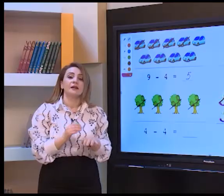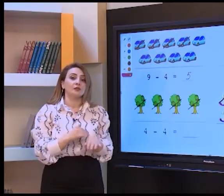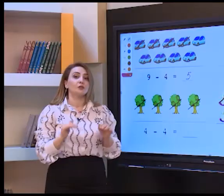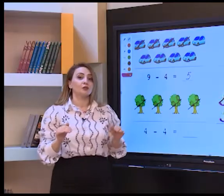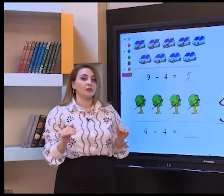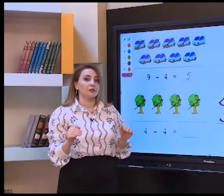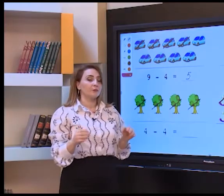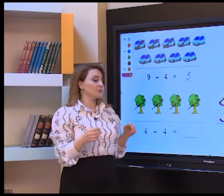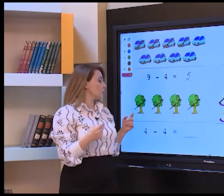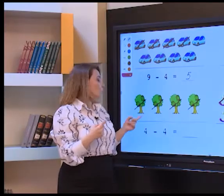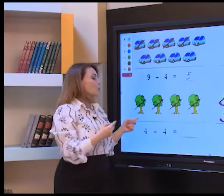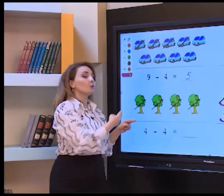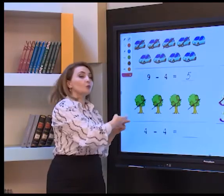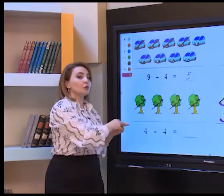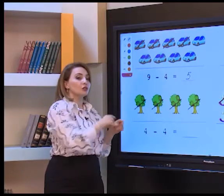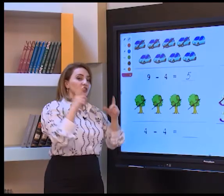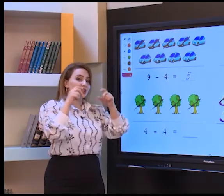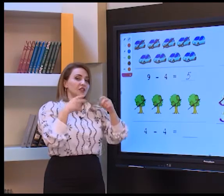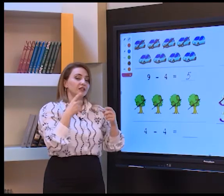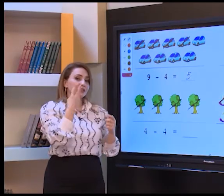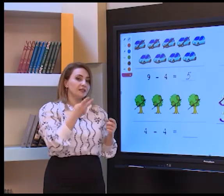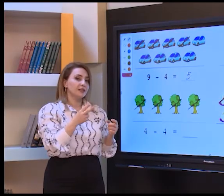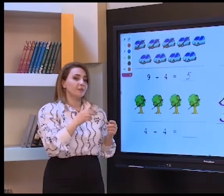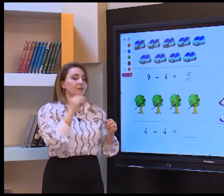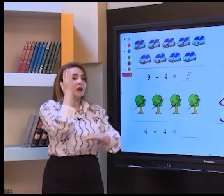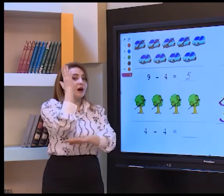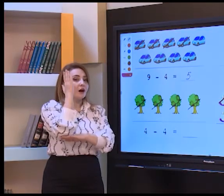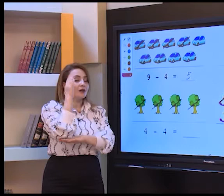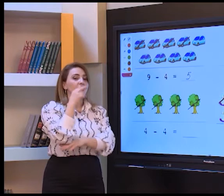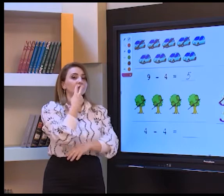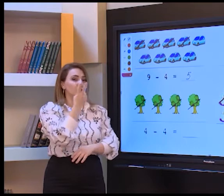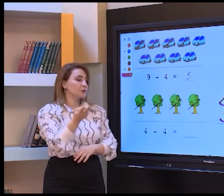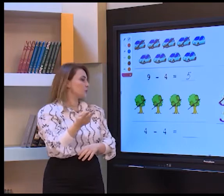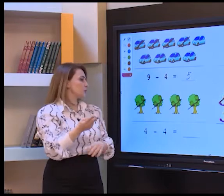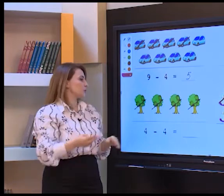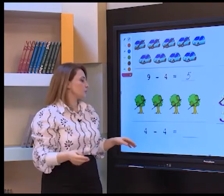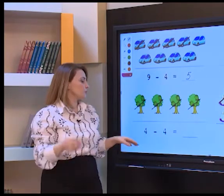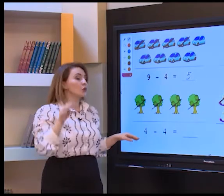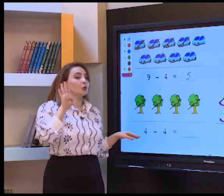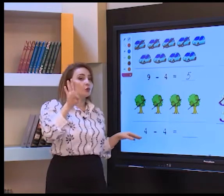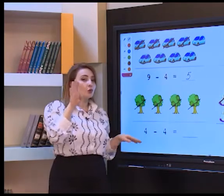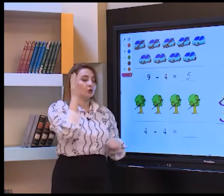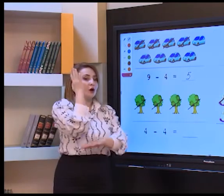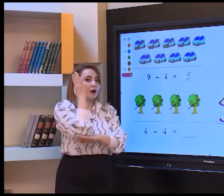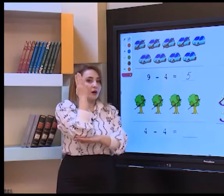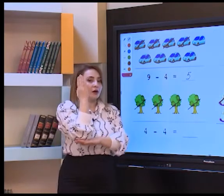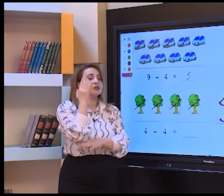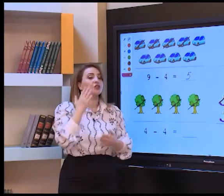Əziz uşaqlar, bu şəkildə isə ağac görürük. 4 ağac